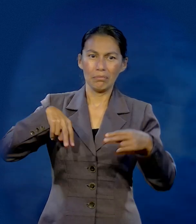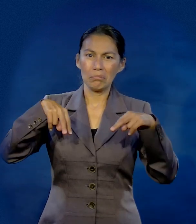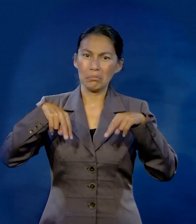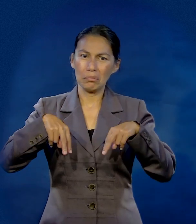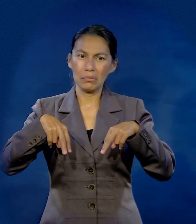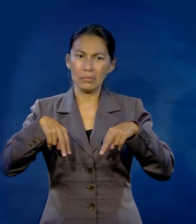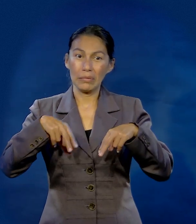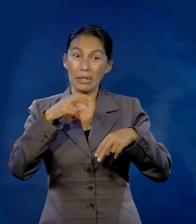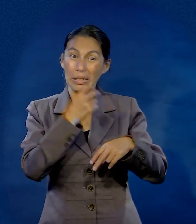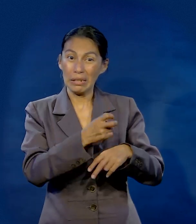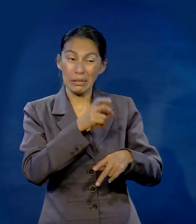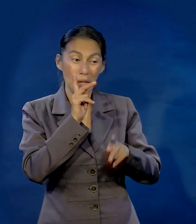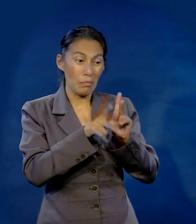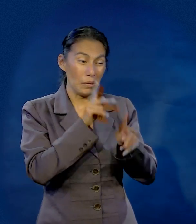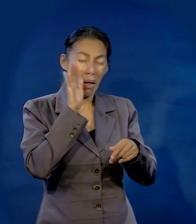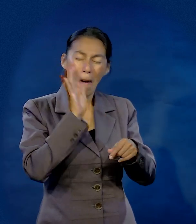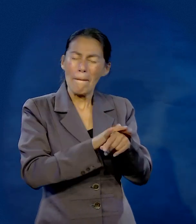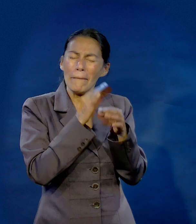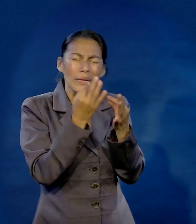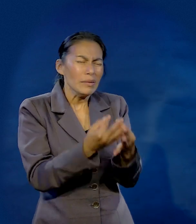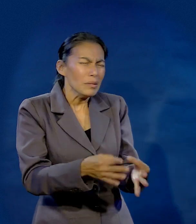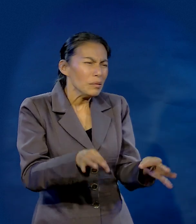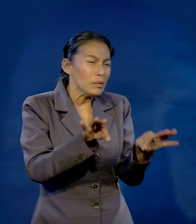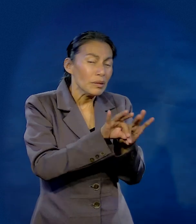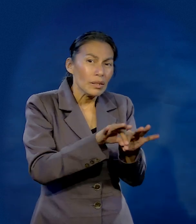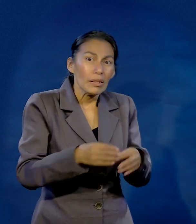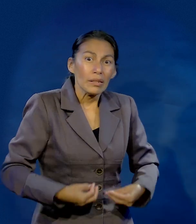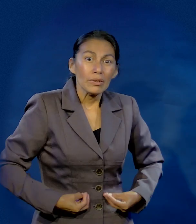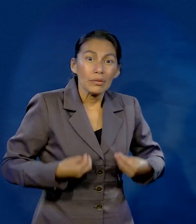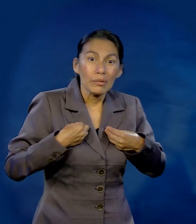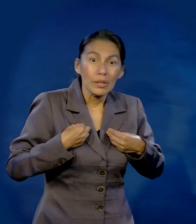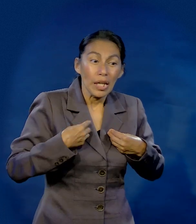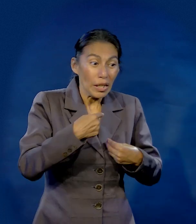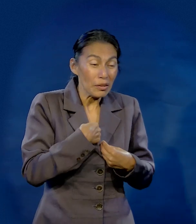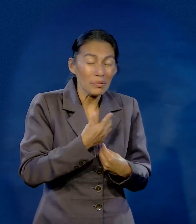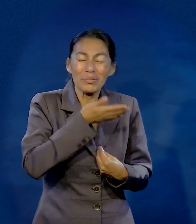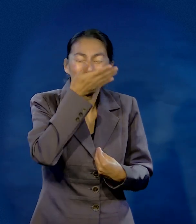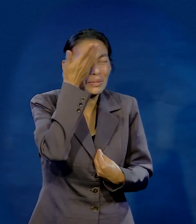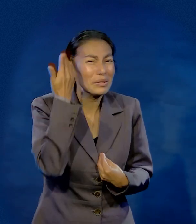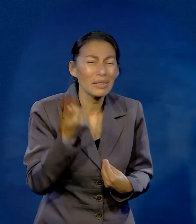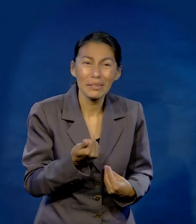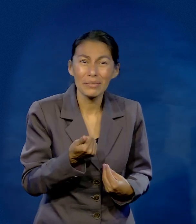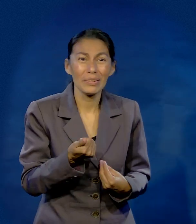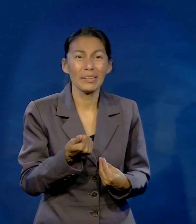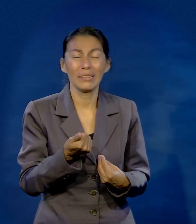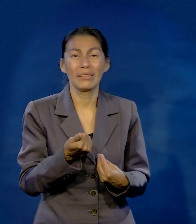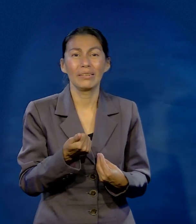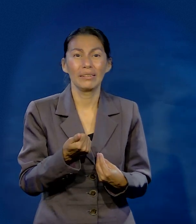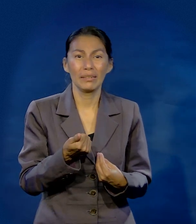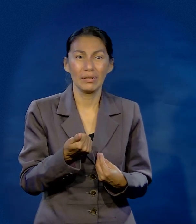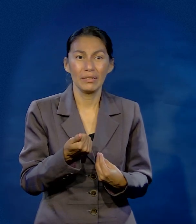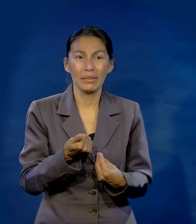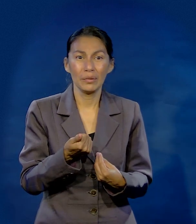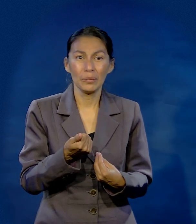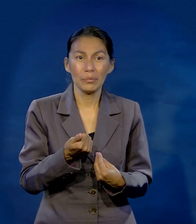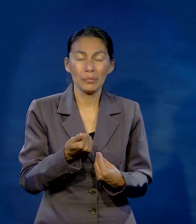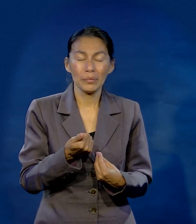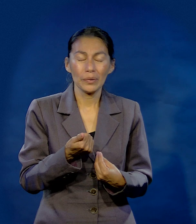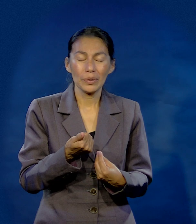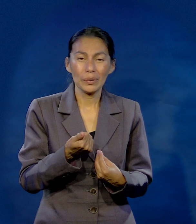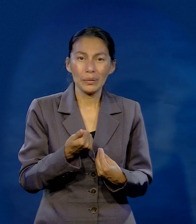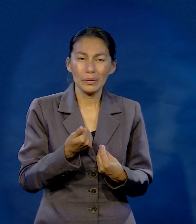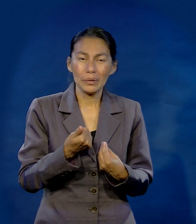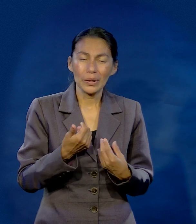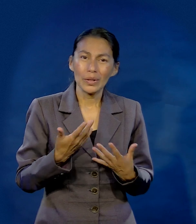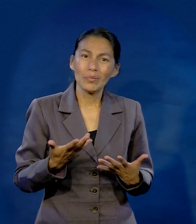yo soy mi esperanza en los grandes predicadores para que don Felipe siguiera creciendo en Jesús lo que yo no sabía